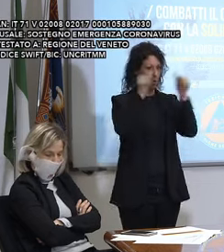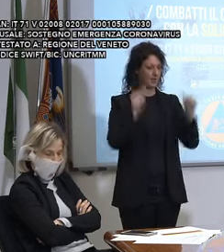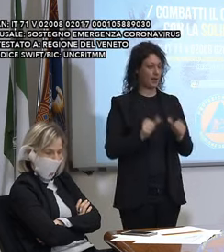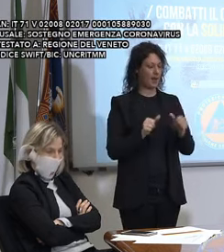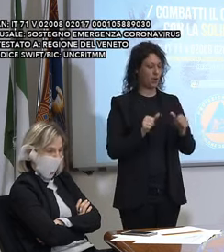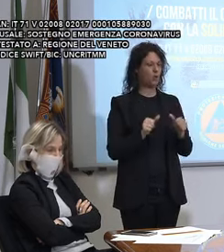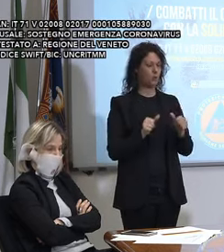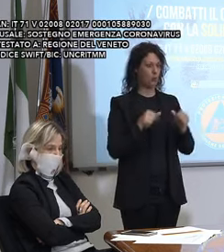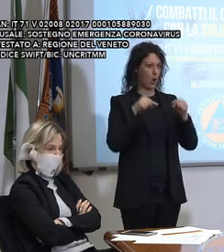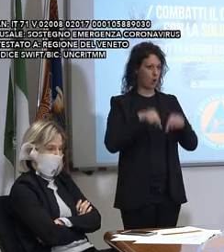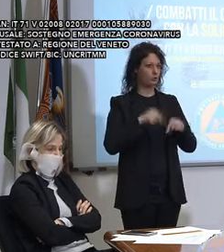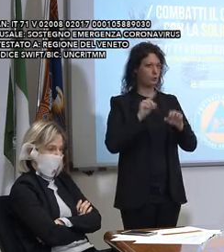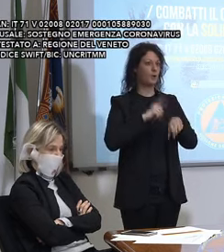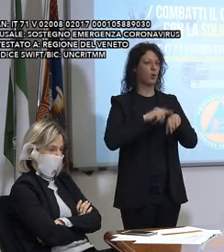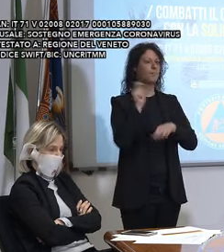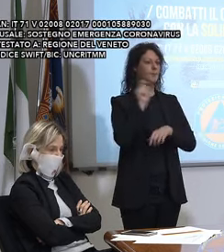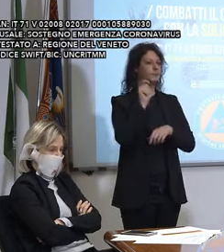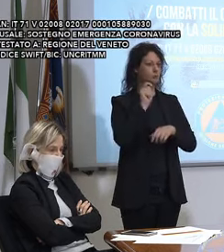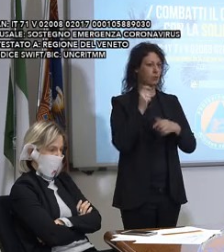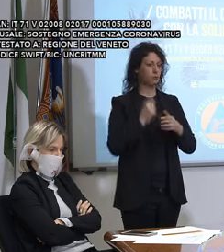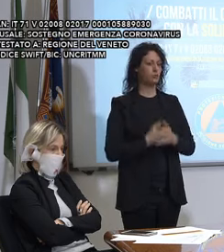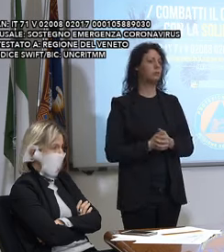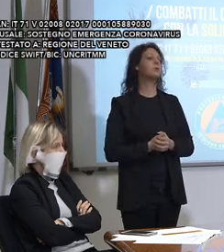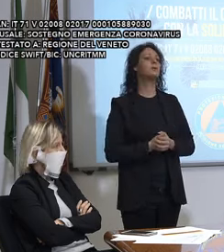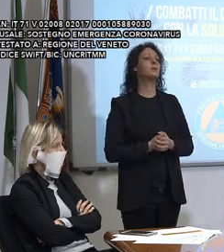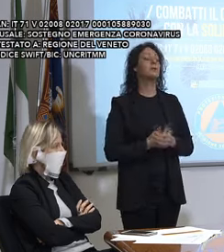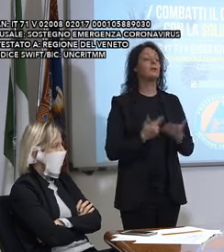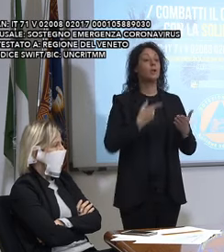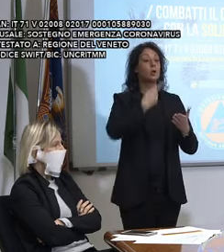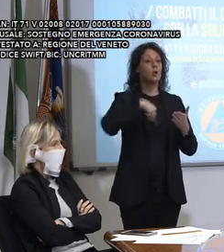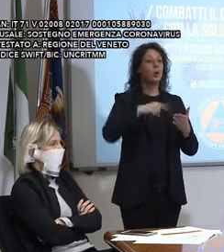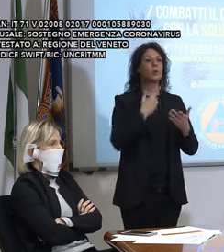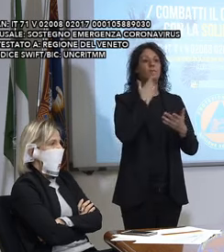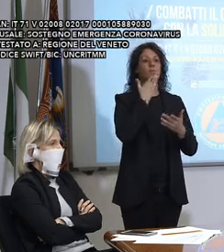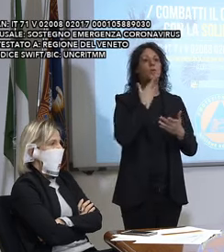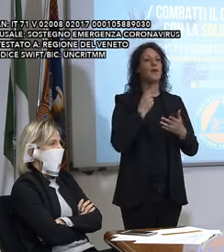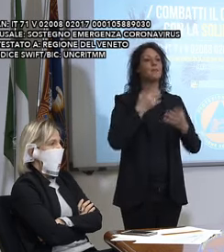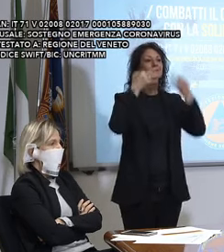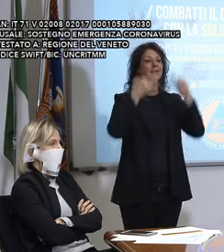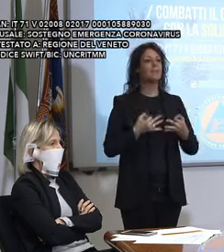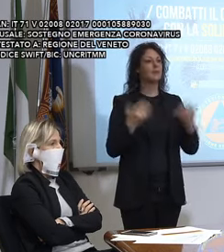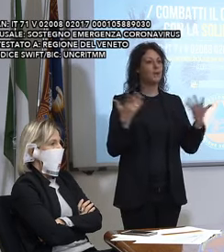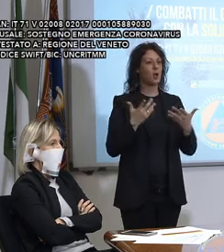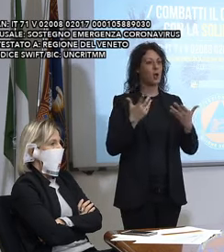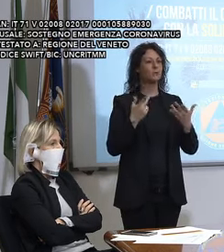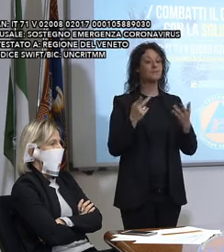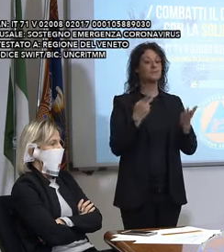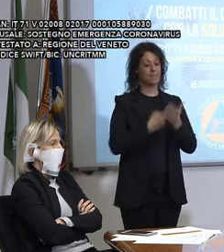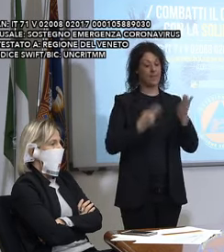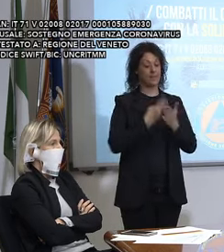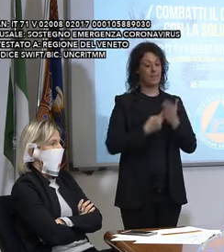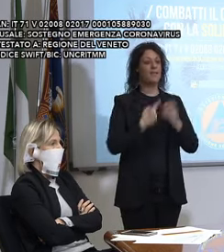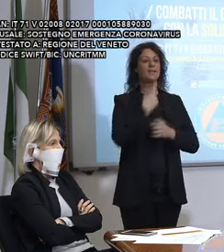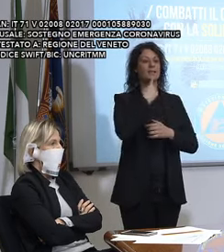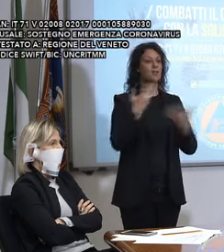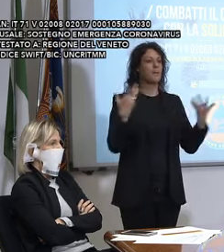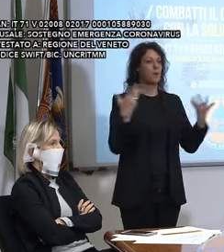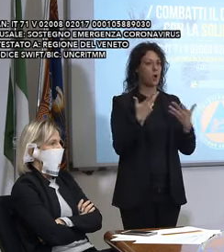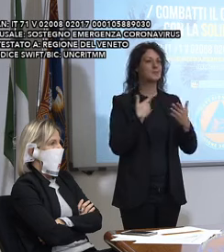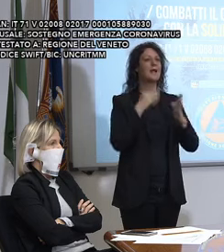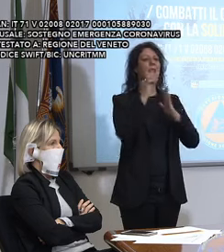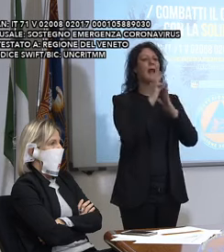stabiliamo, diciamo, la fase sperimentale, noi stabiliamo che ci sono delle regole fisse da rispettare se